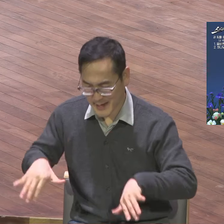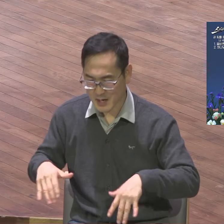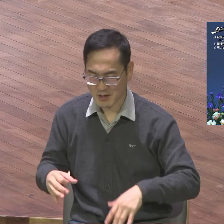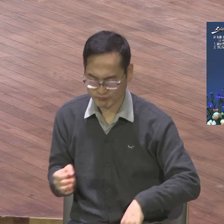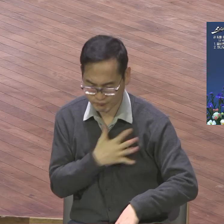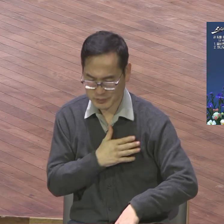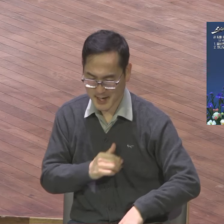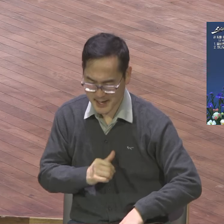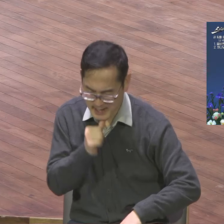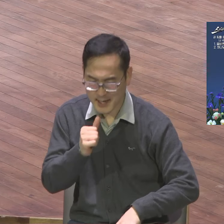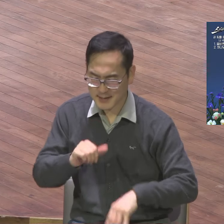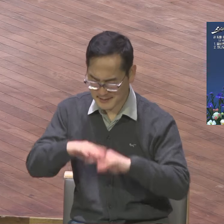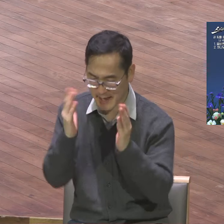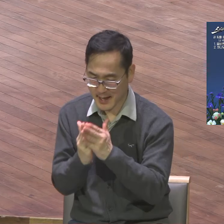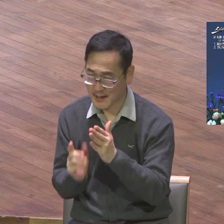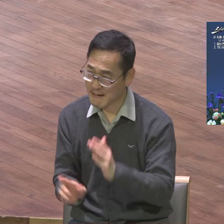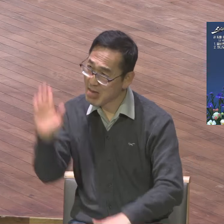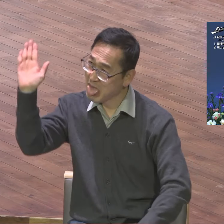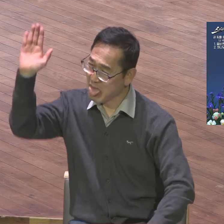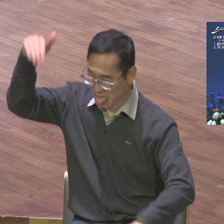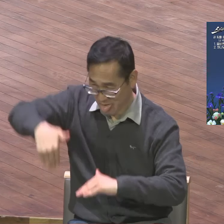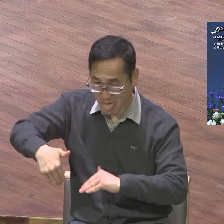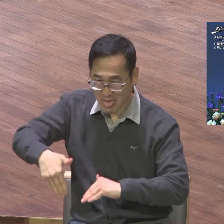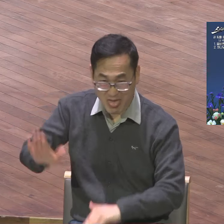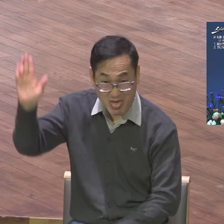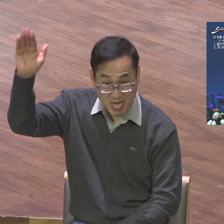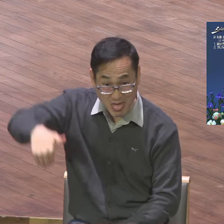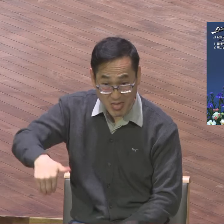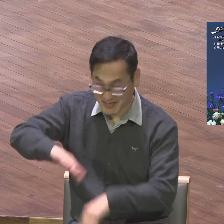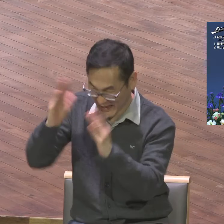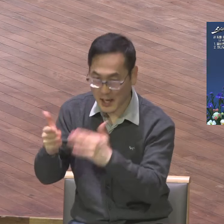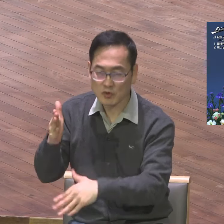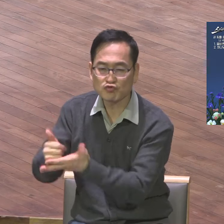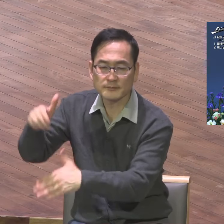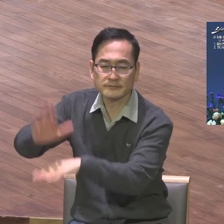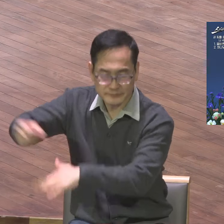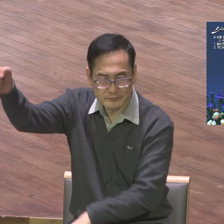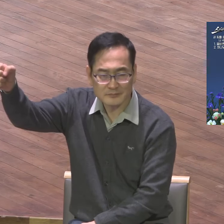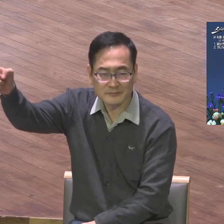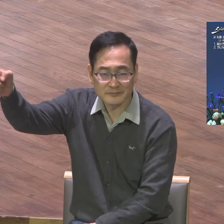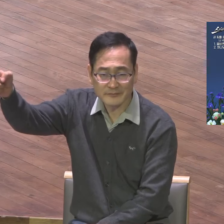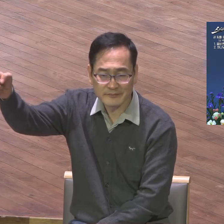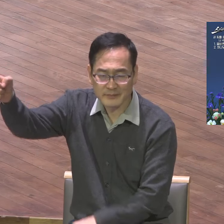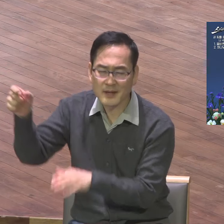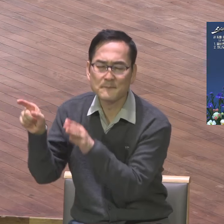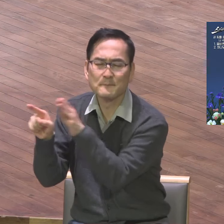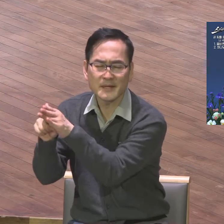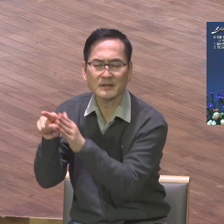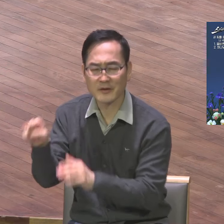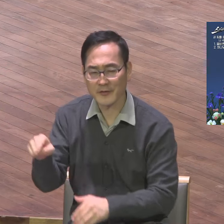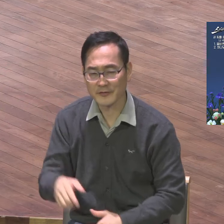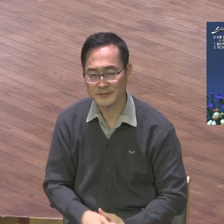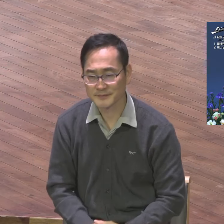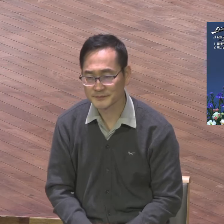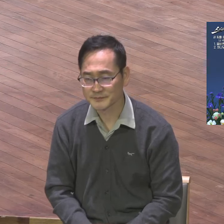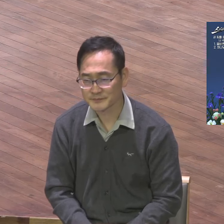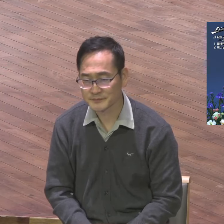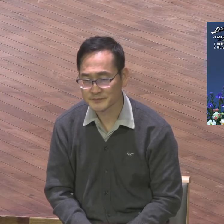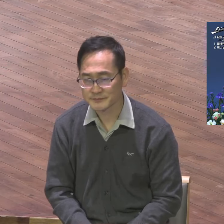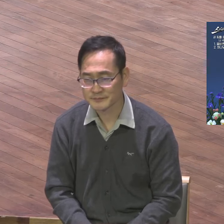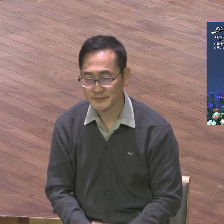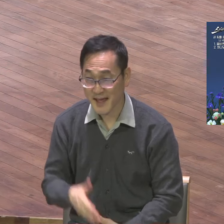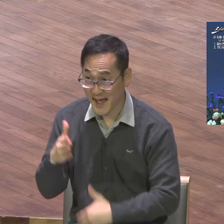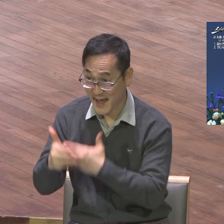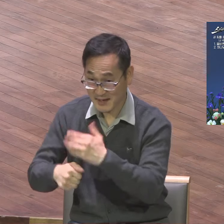하고 가난하게 하고 귀하게 하고 천하게 하는 것이 주의 손에 있나이다. 이게 하나님 절대 주권이요.